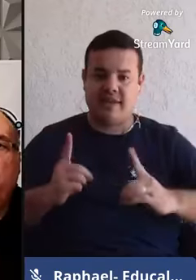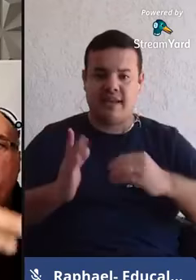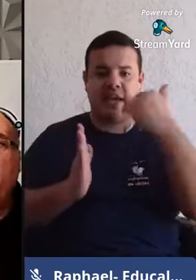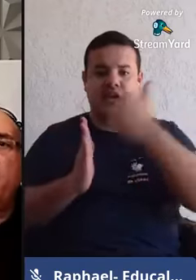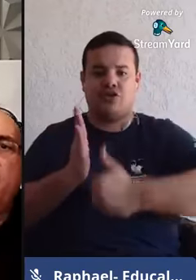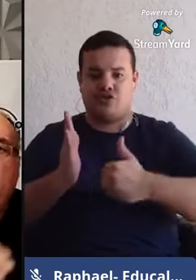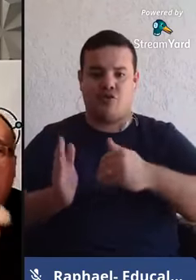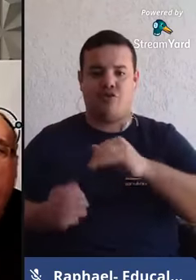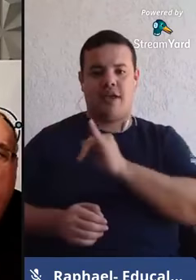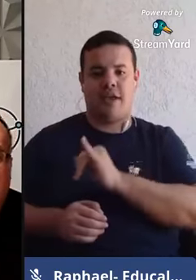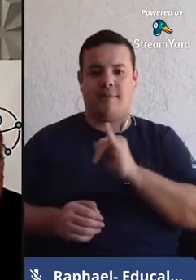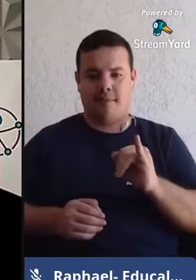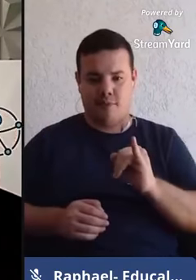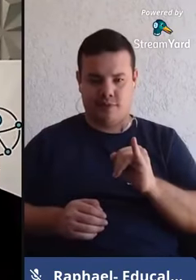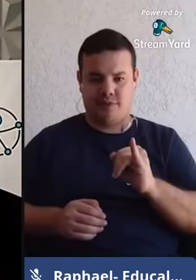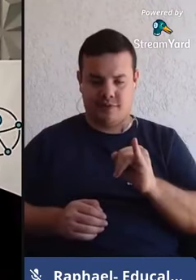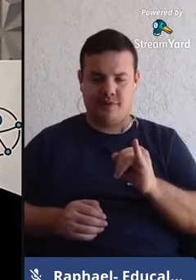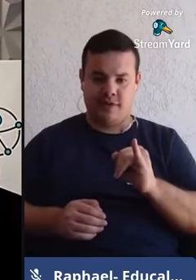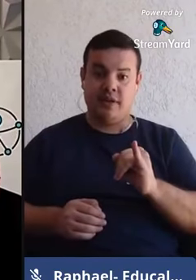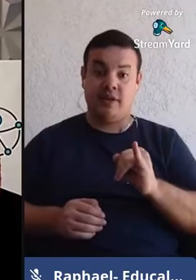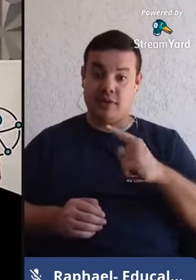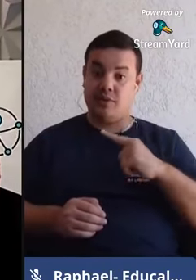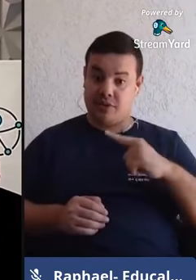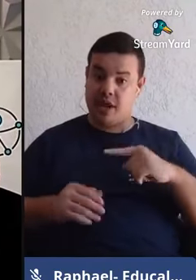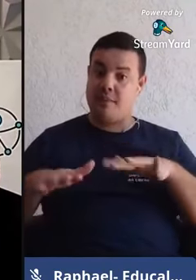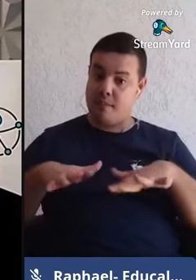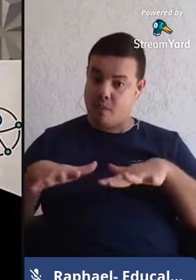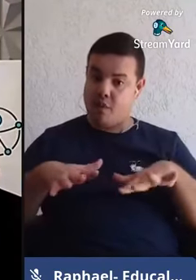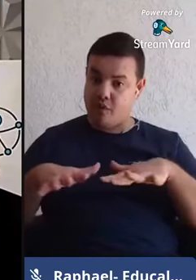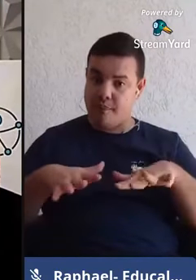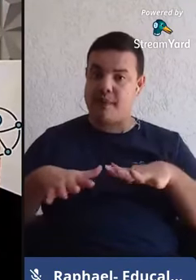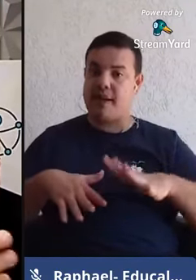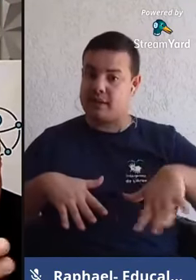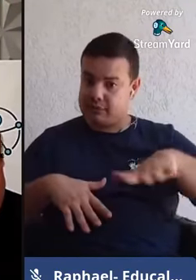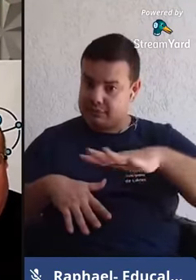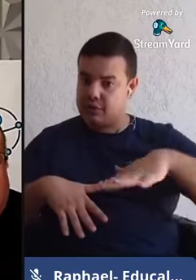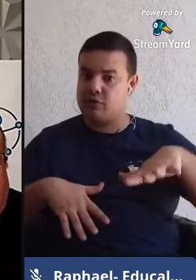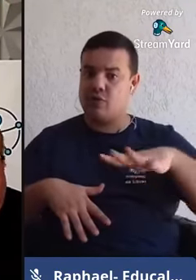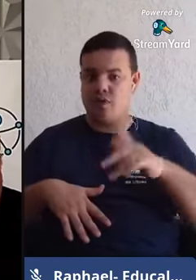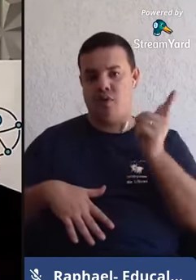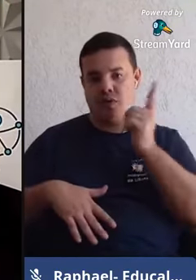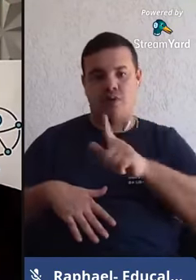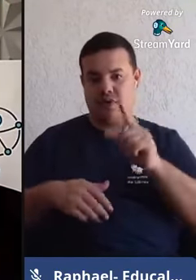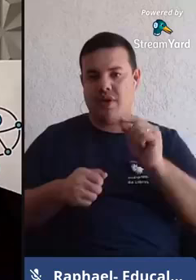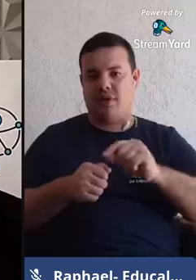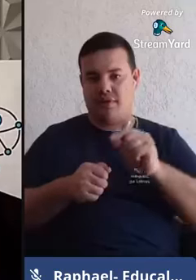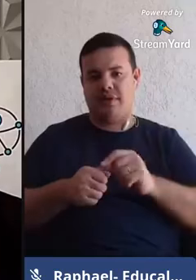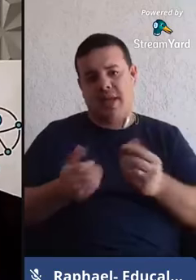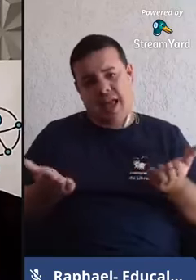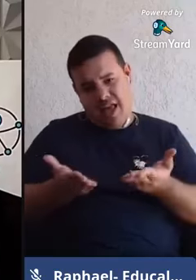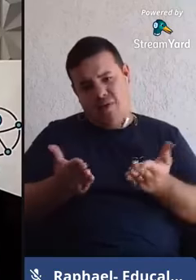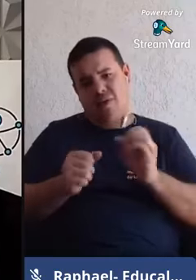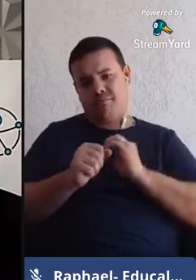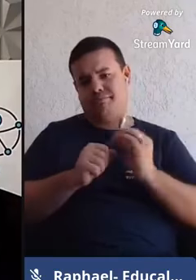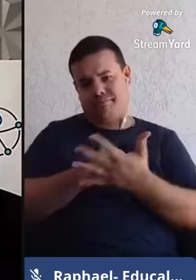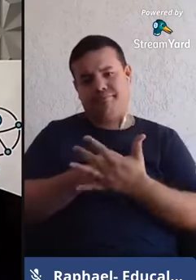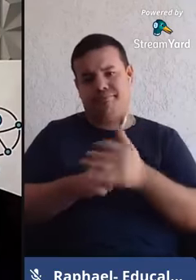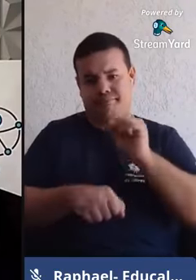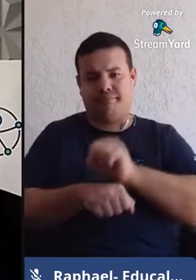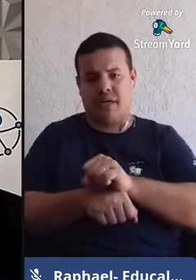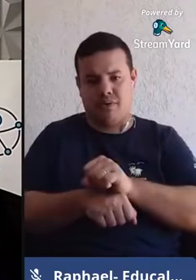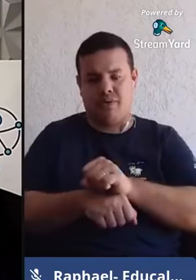isso movimenta esse setor, é o que faz essa roda girar. E agora está parado também por causa da pandemia, né?